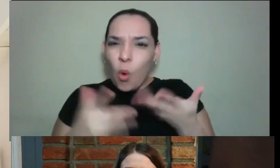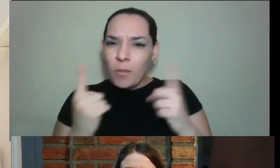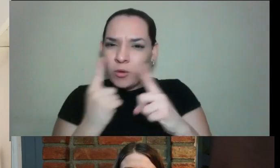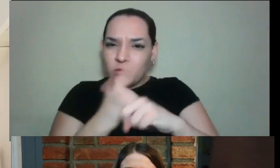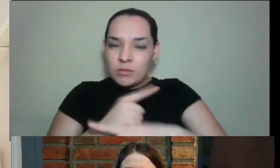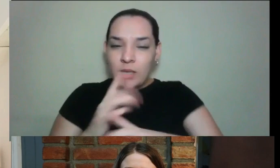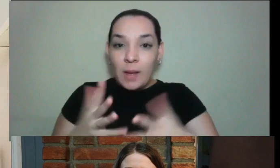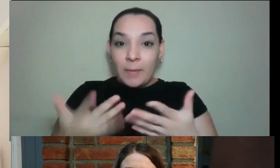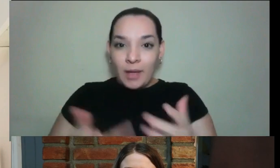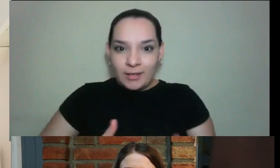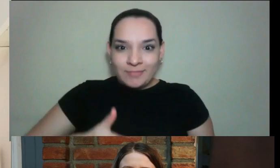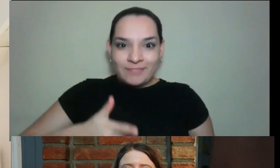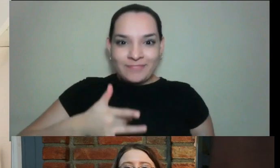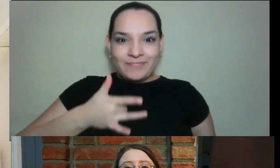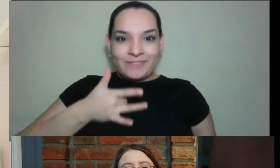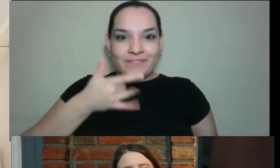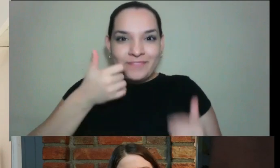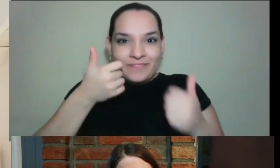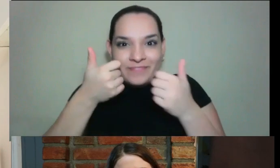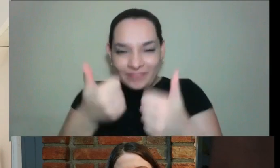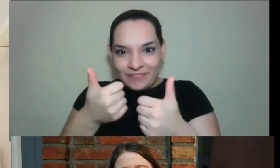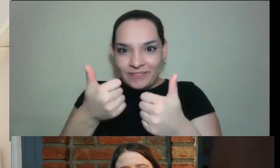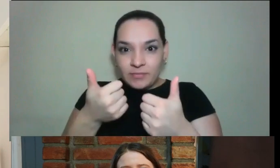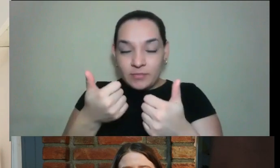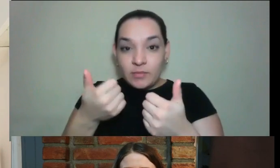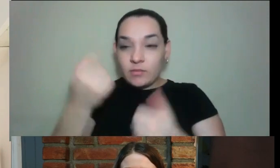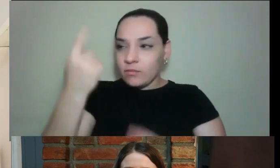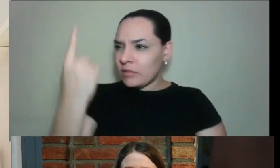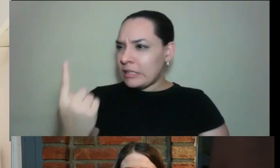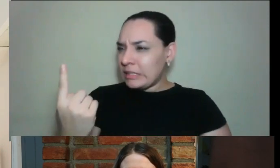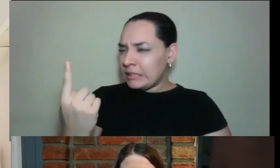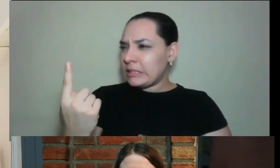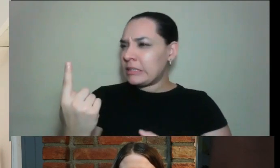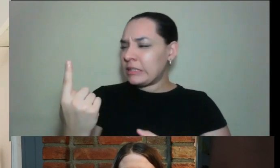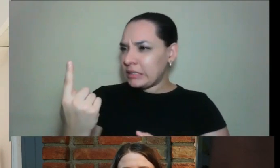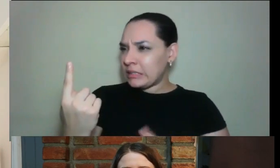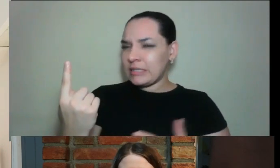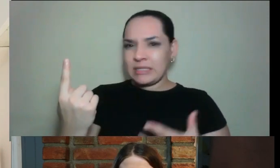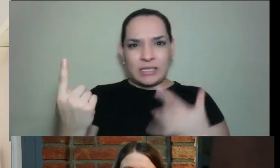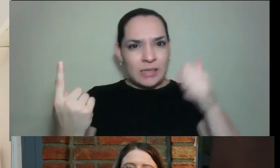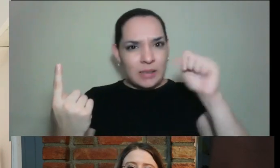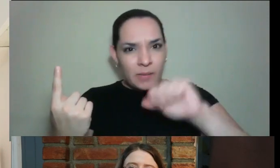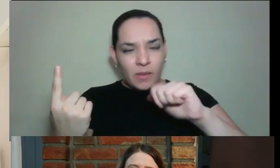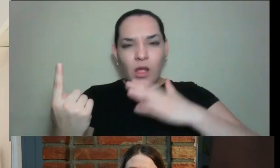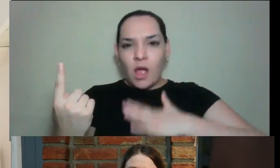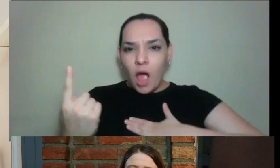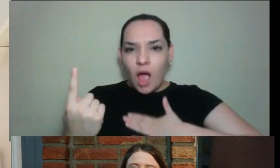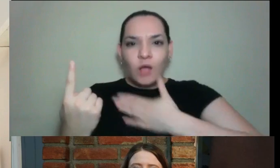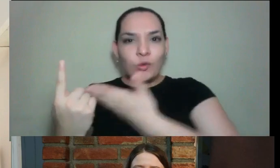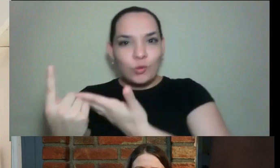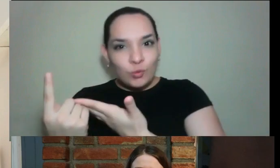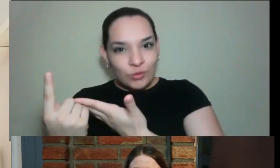para sentirme mejor y ayudar a otra persona que esté pasando por una situación similar?